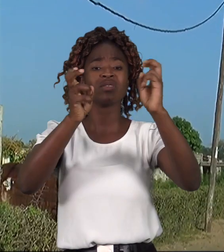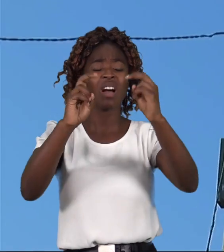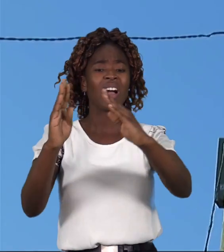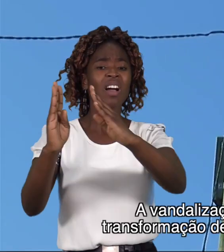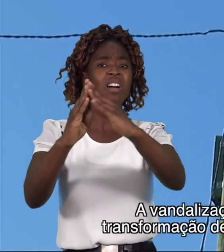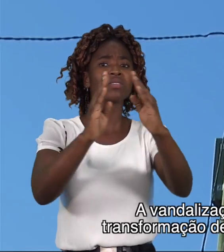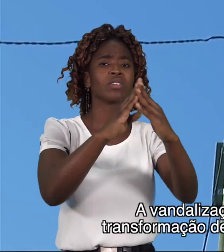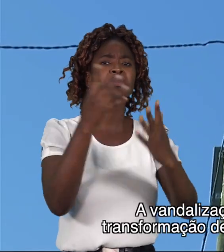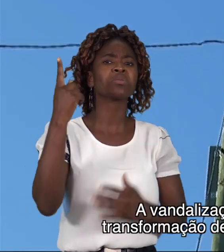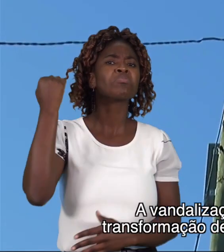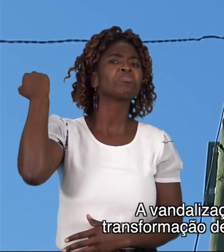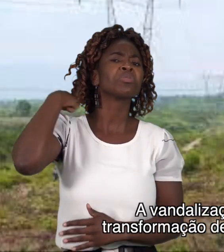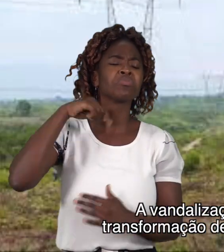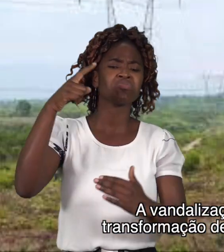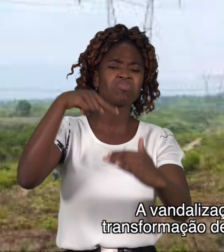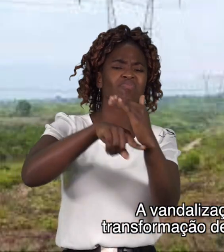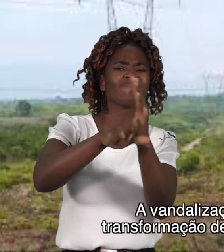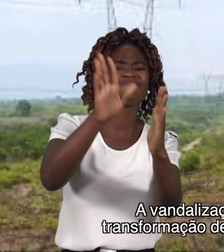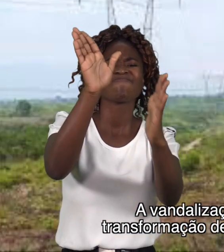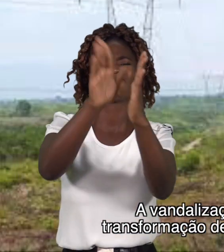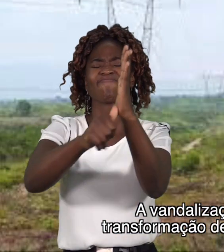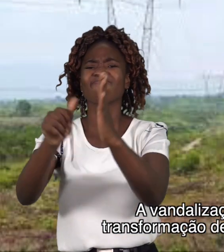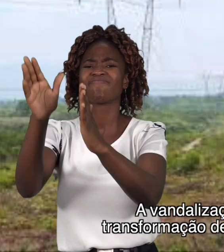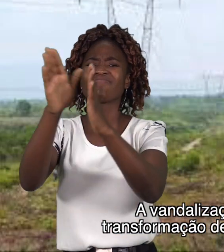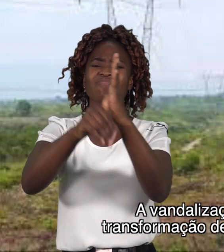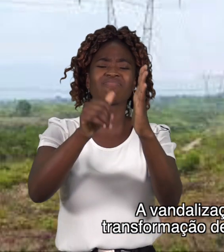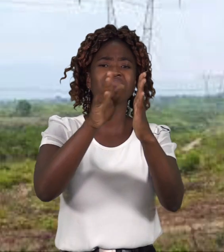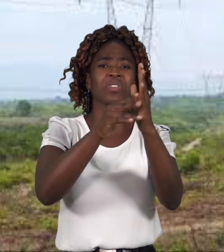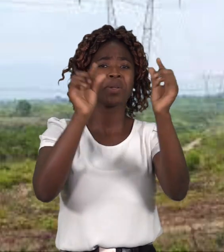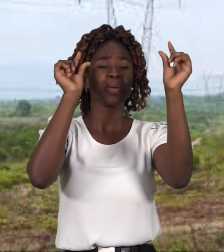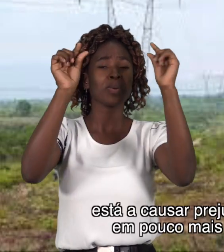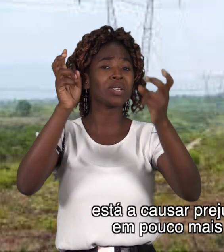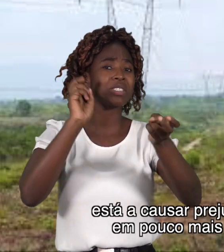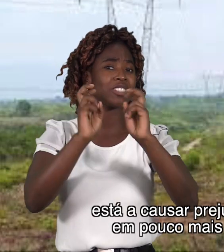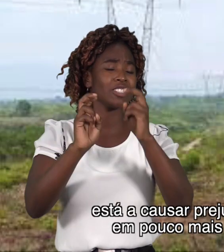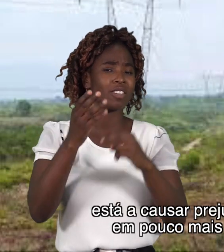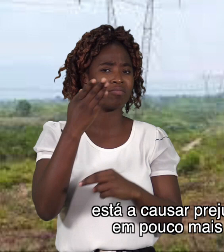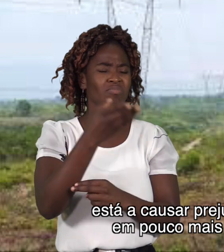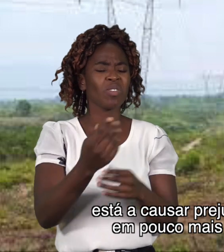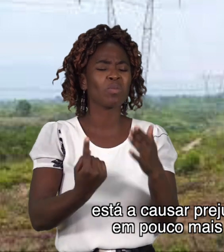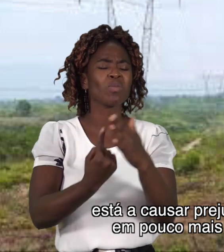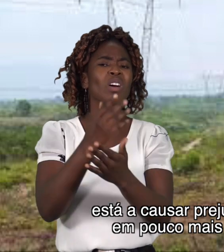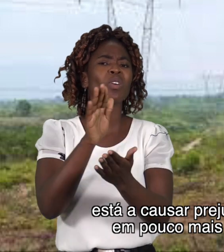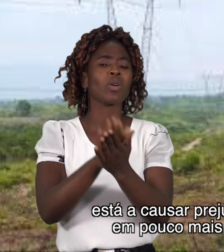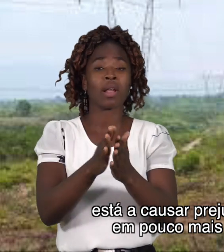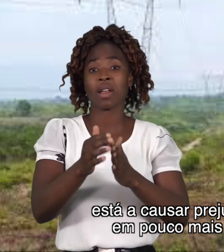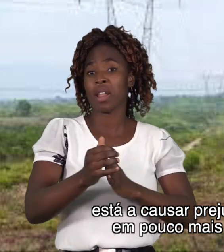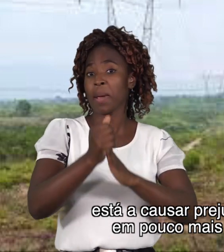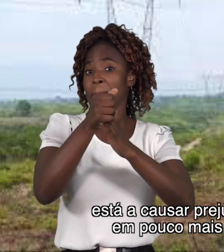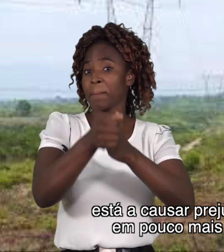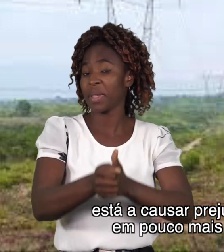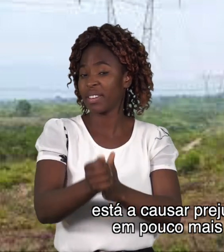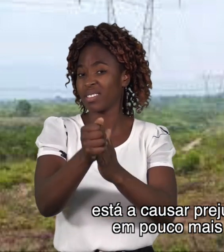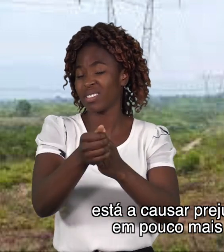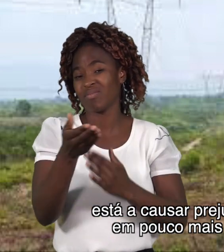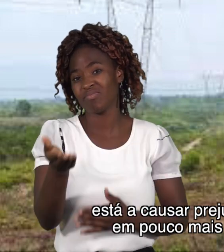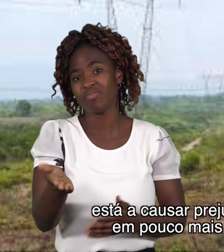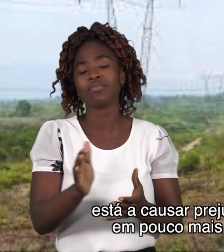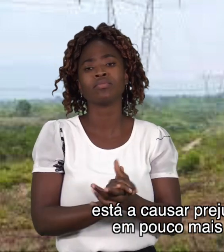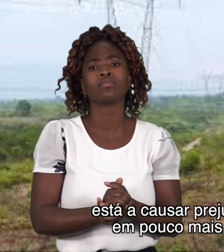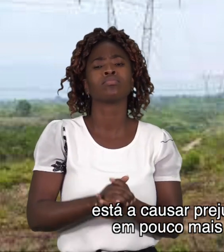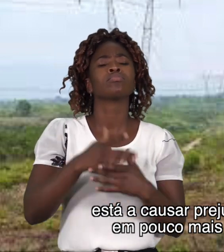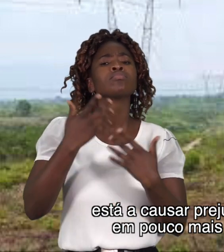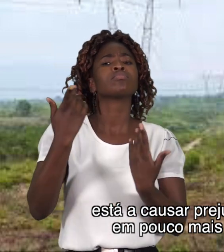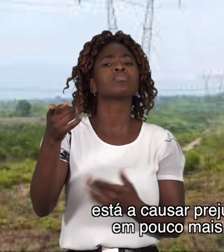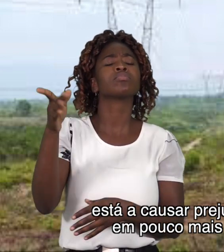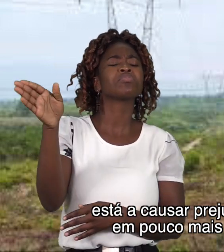A vandalização de postos de transformação de energia em Manica está a causar prejuízos à empresa EDM em pouco